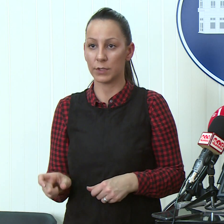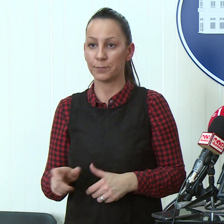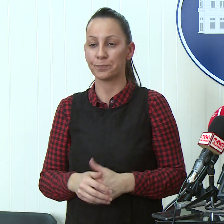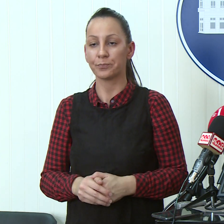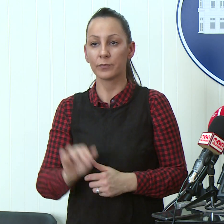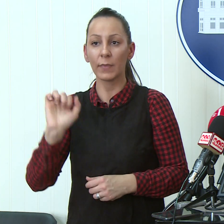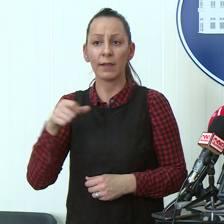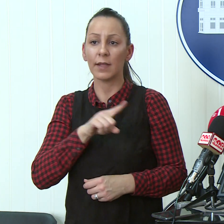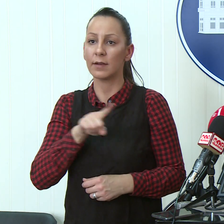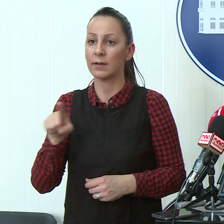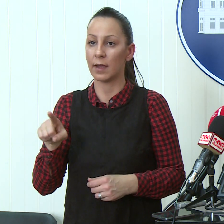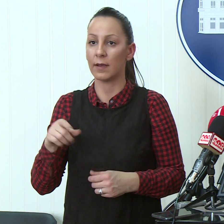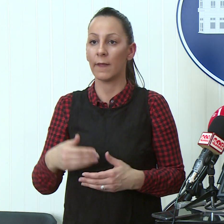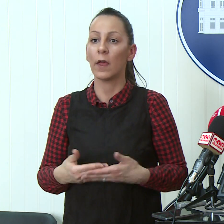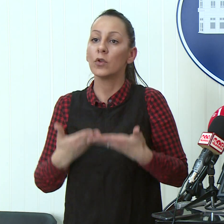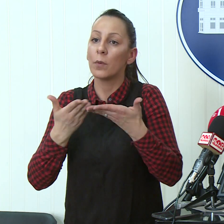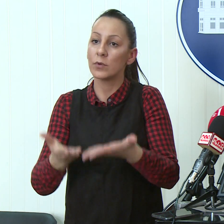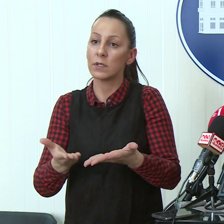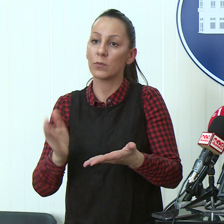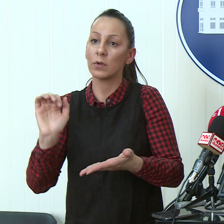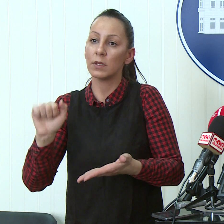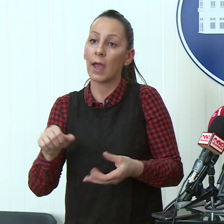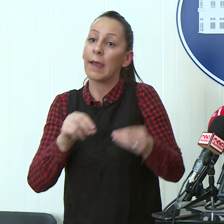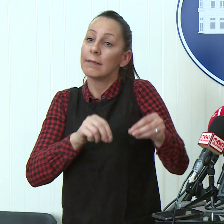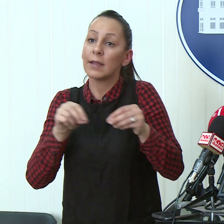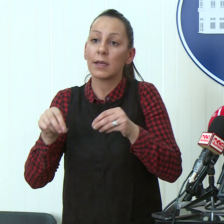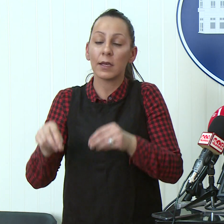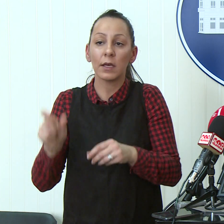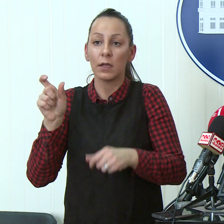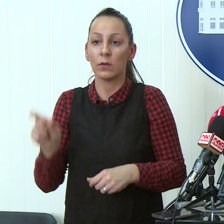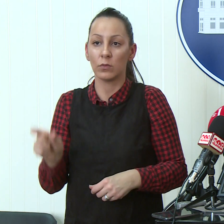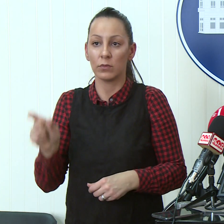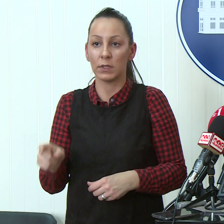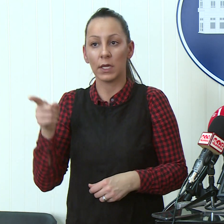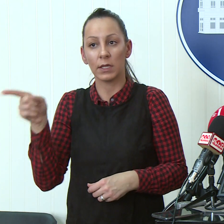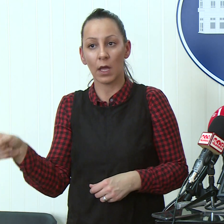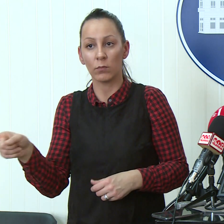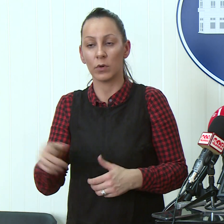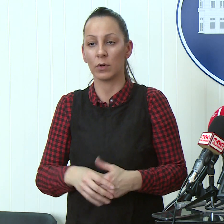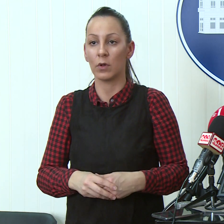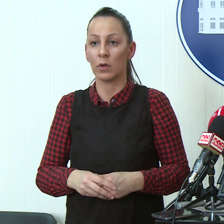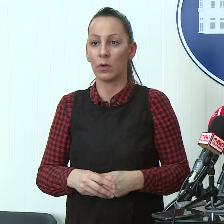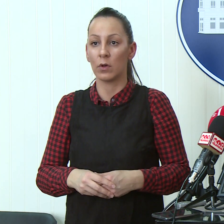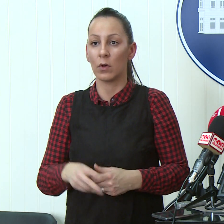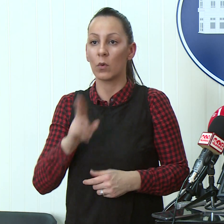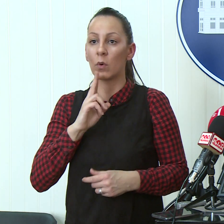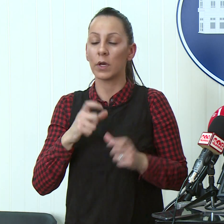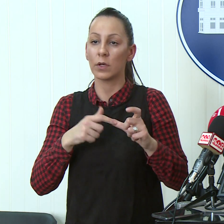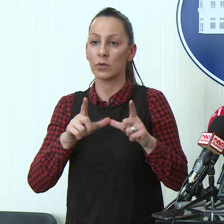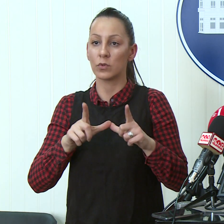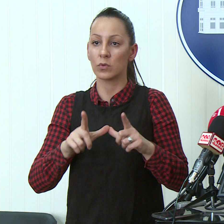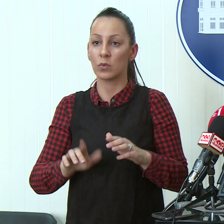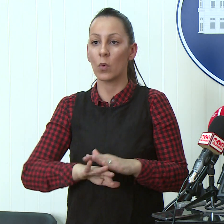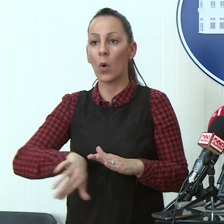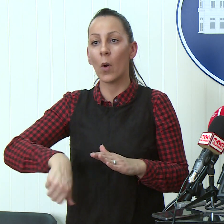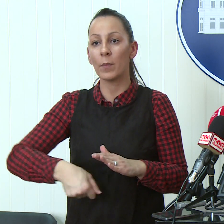da se pojedini mešetari tamo, možda ste već i čuli, opljačkali Žitopromet i